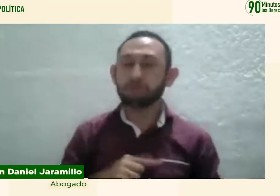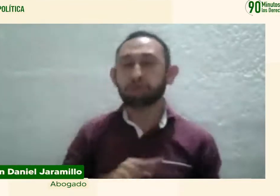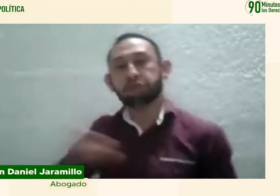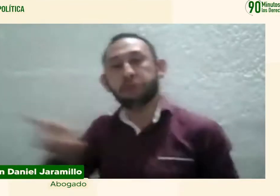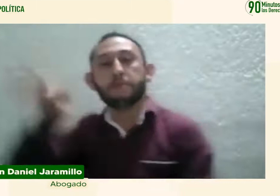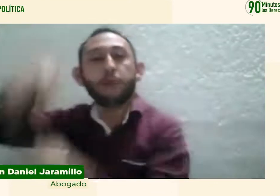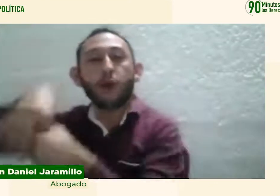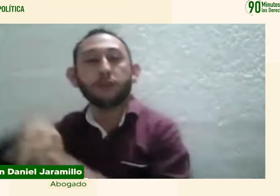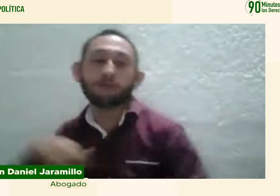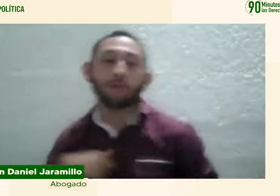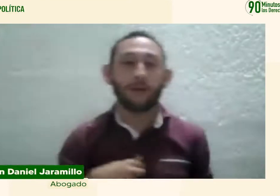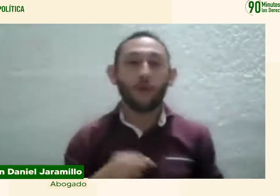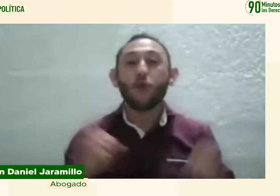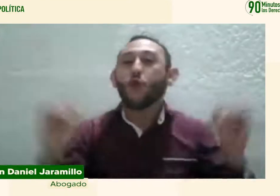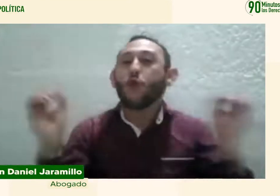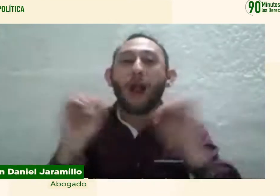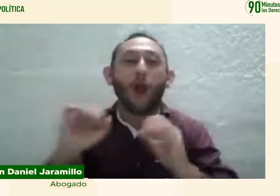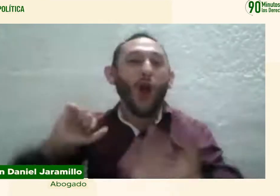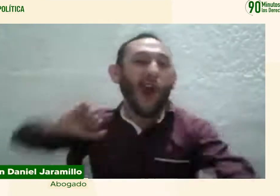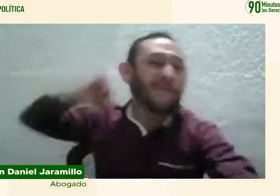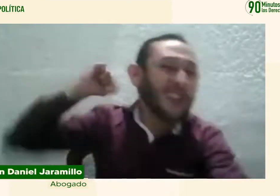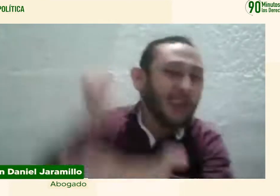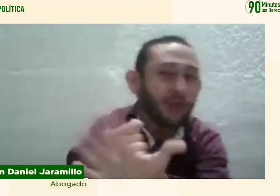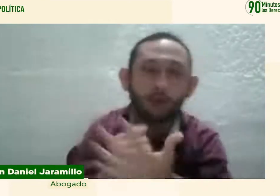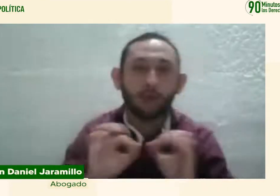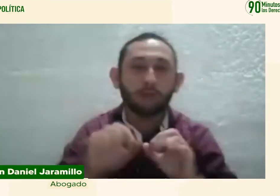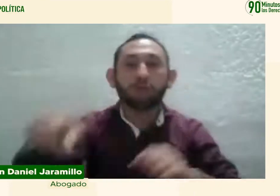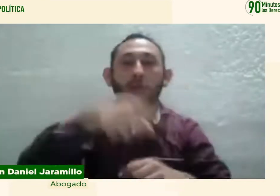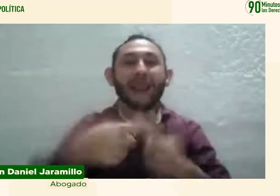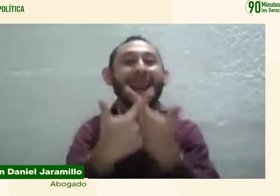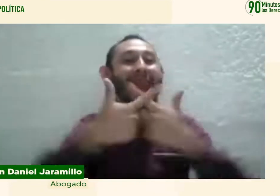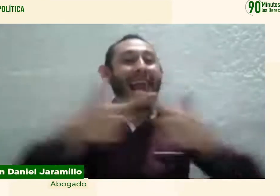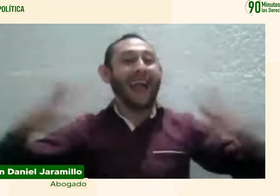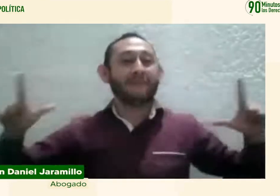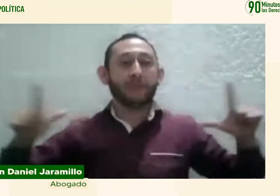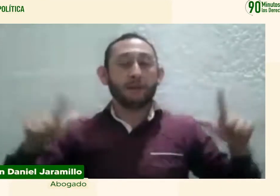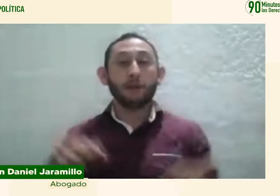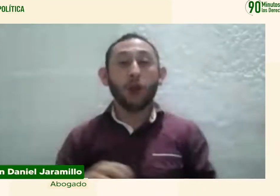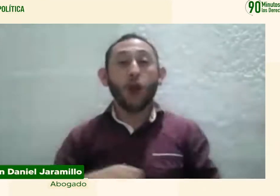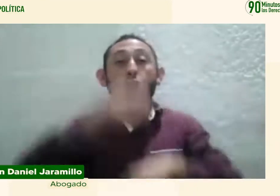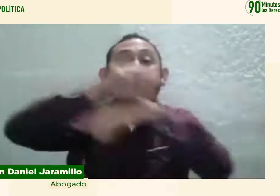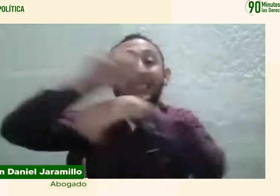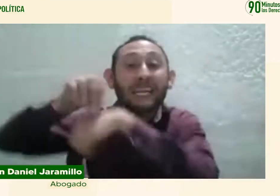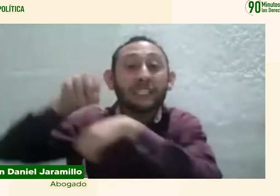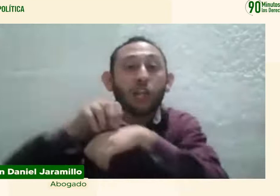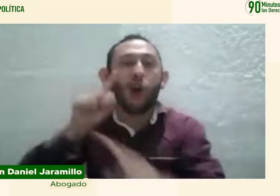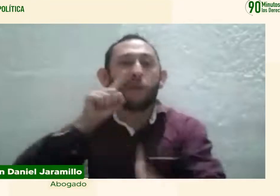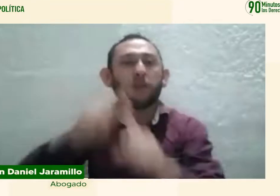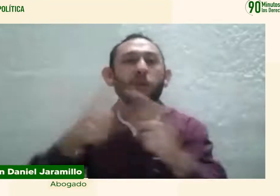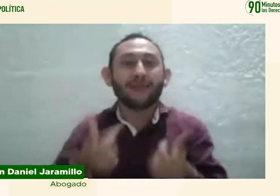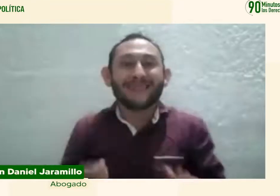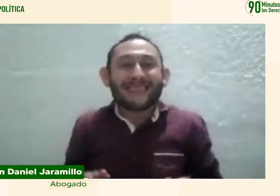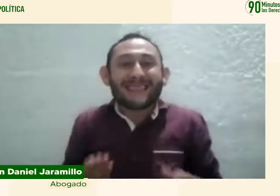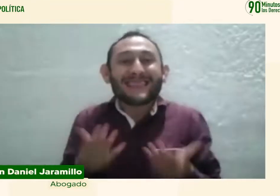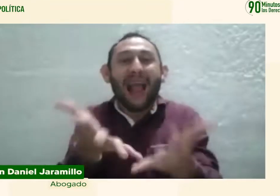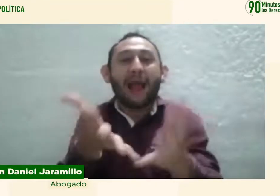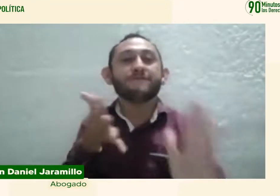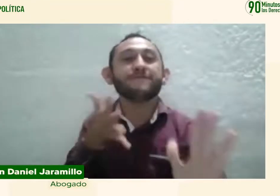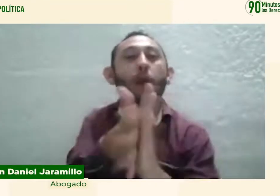informar a las personas igual a nosotras las personas sordas no es que estén obligados de pronto que todas las